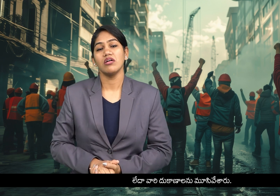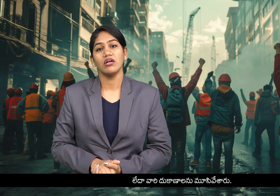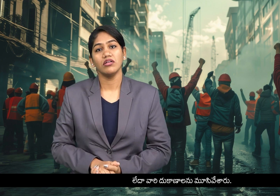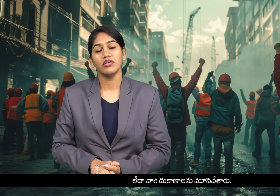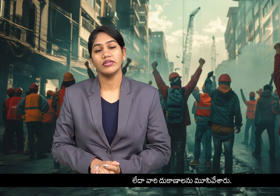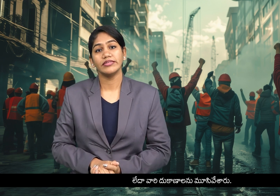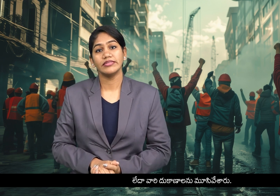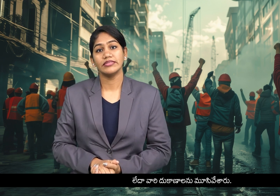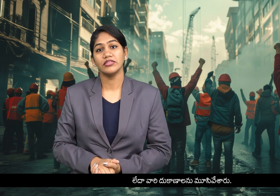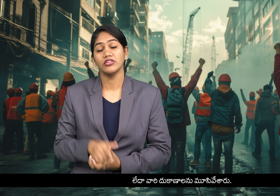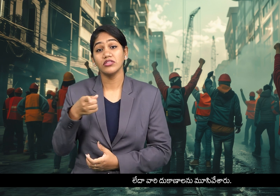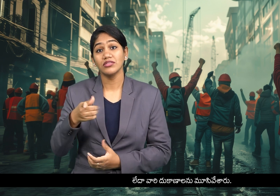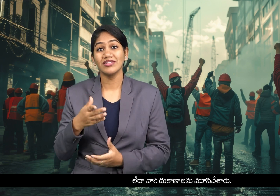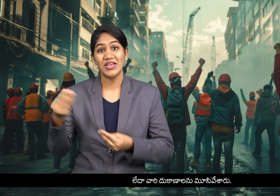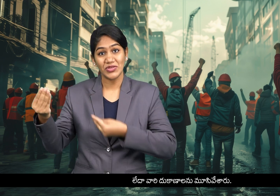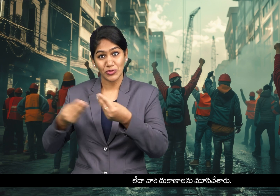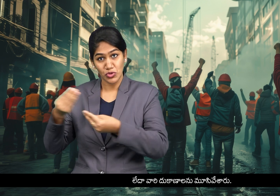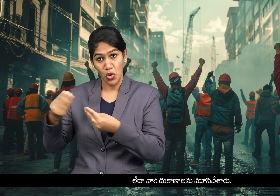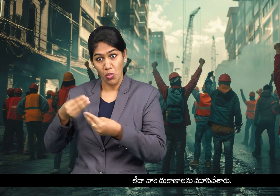లేదా వారి దుకాణాలను మూసివేశారు.